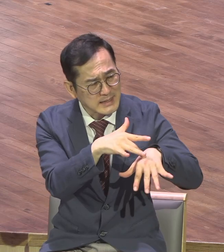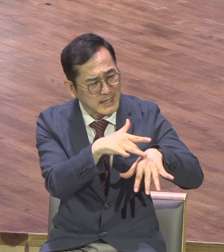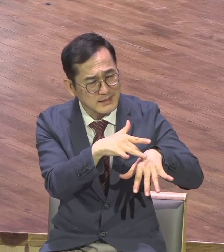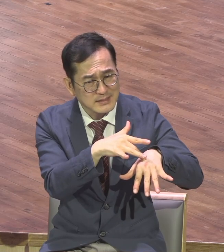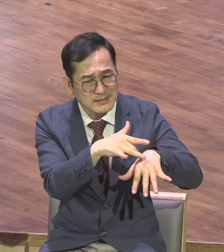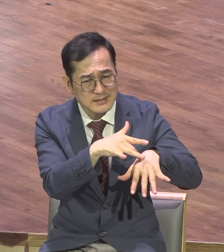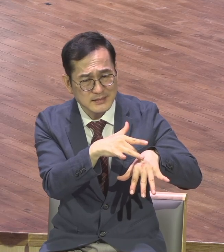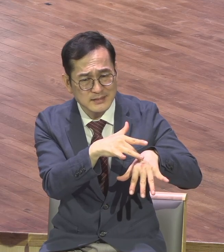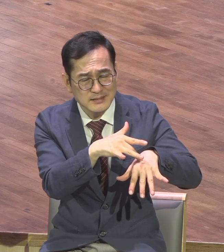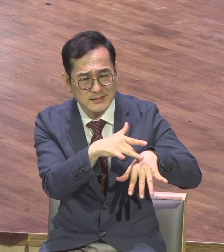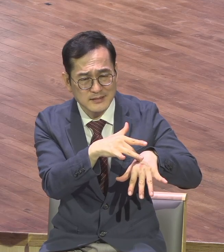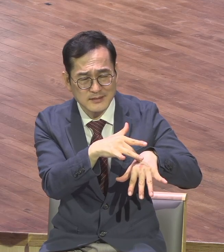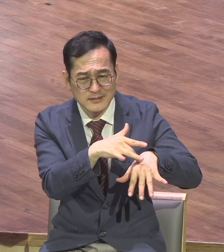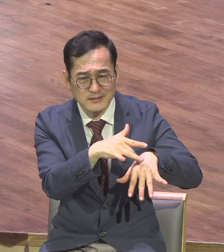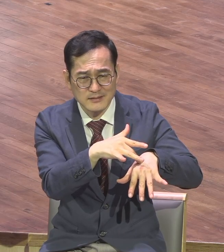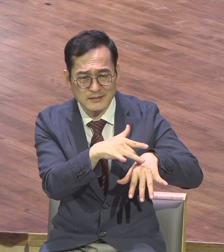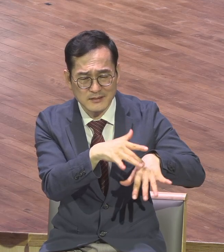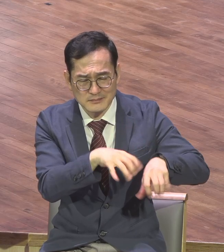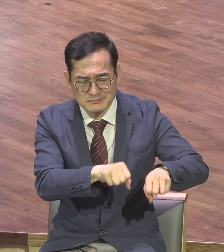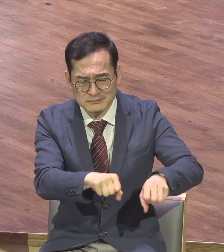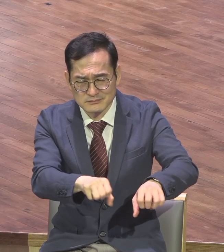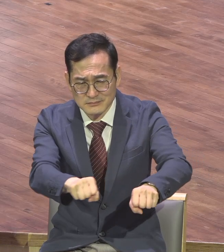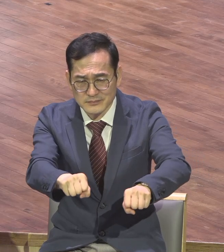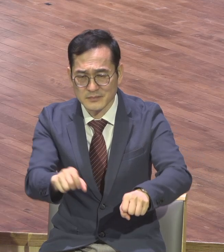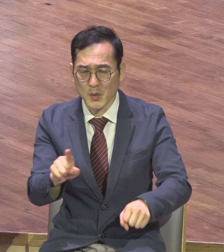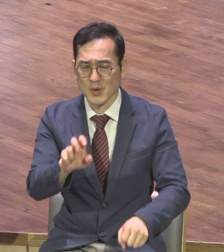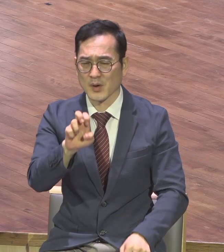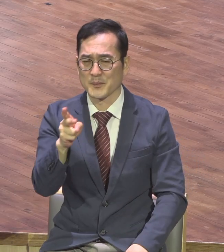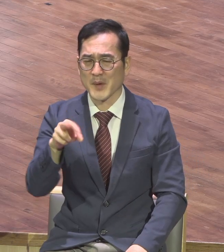명상에 수억 명들이 들어와서 명상하고 있어.